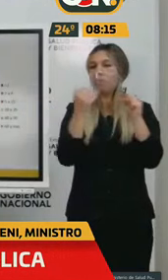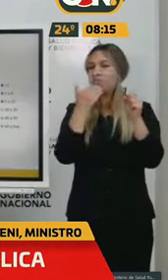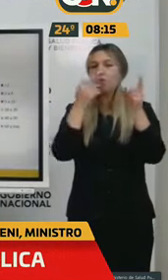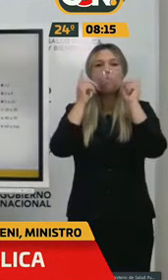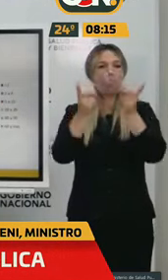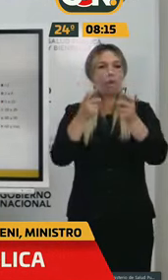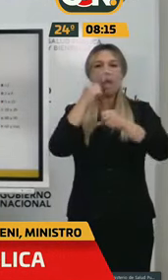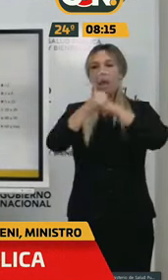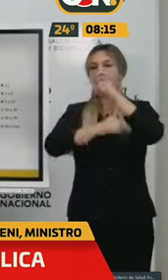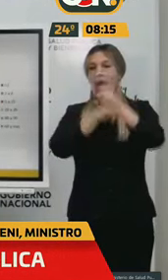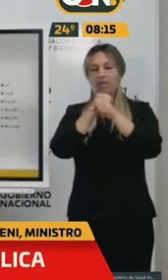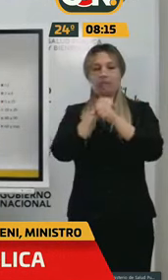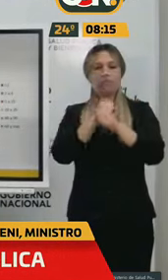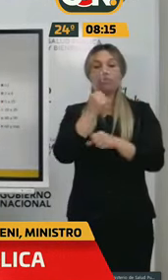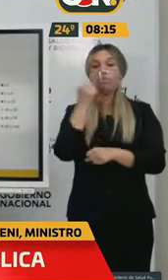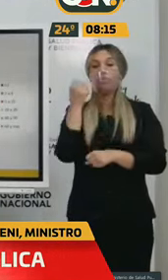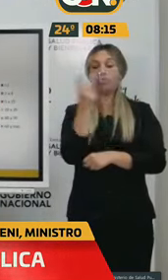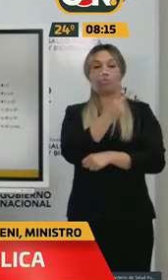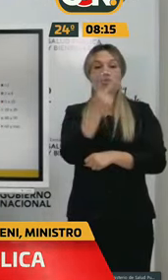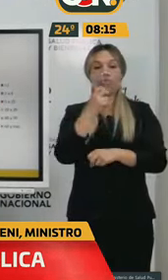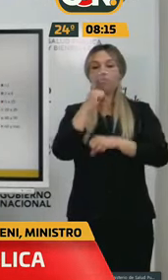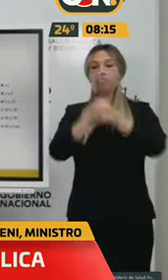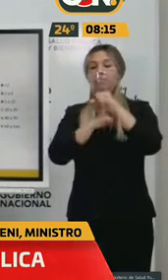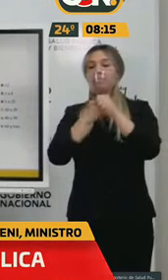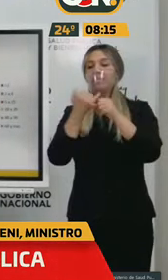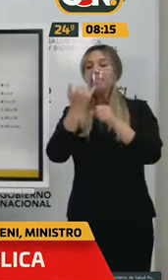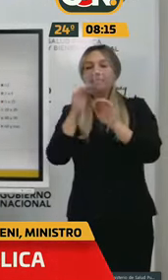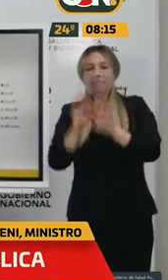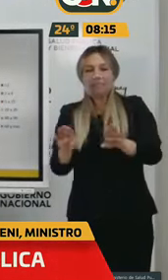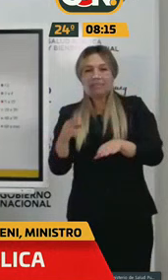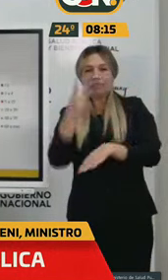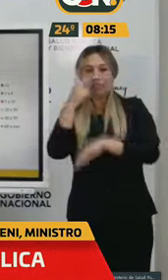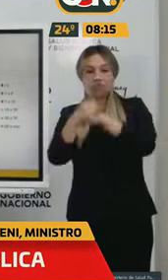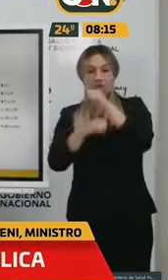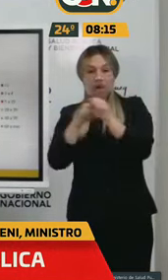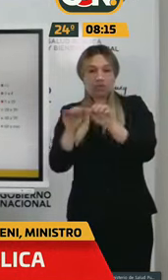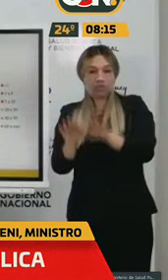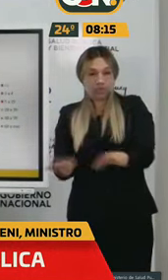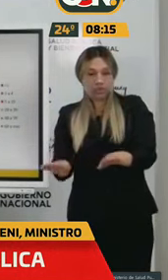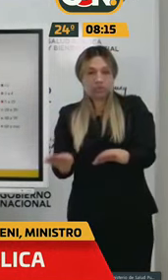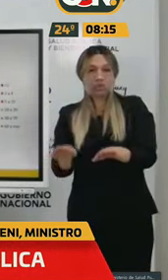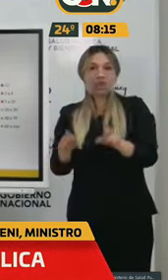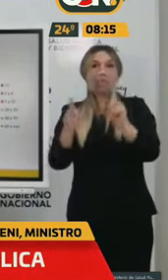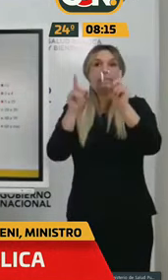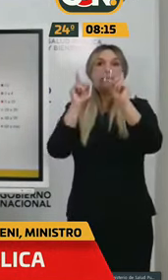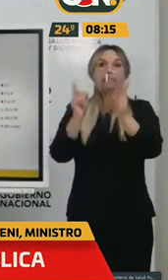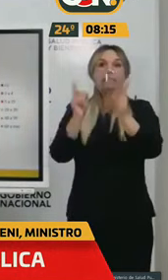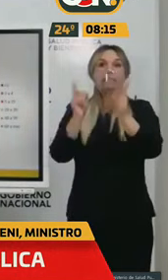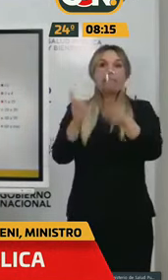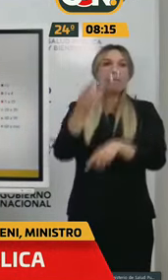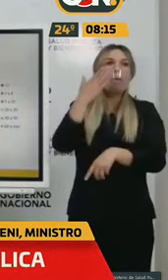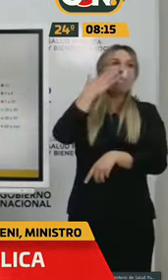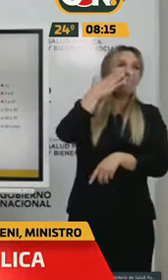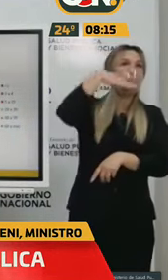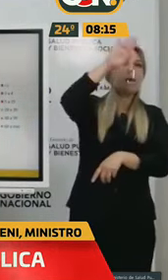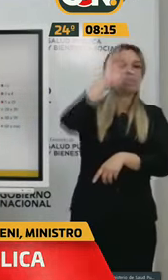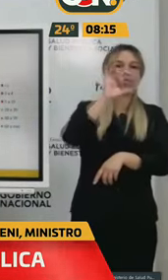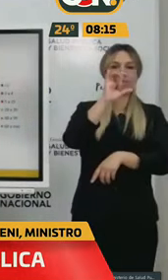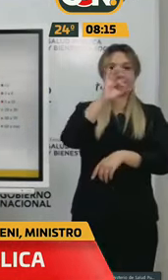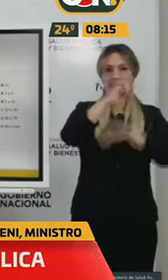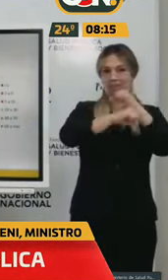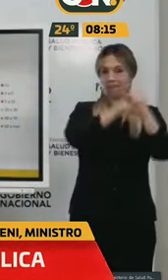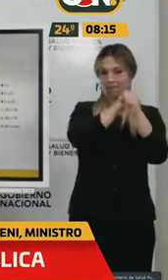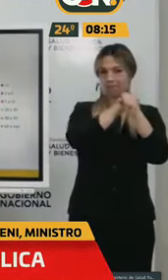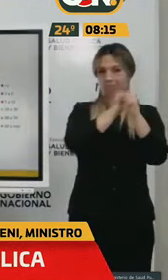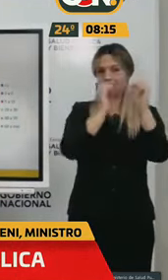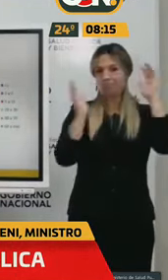año, afecta a los dos extremos de edad, los niños menores de 2 años y las personas mayores de 60 años. La